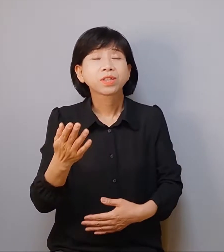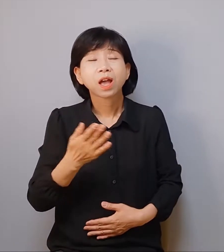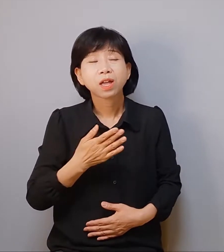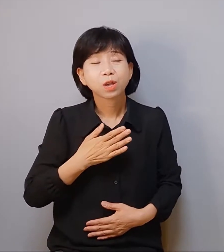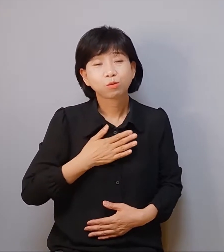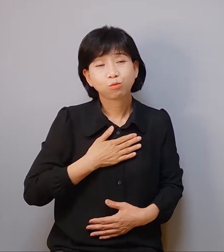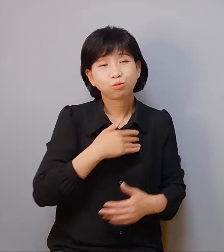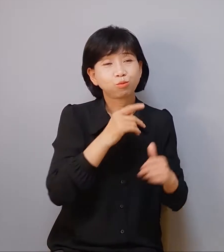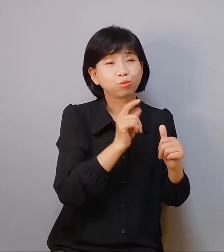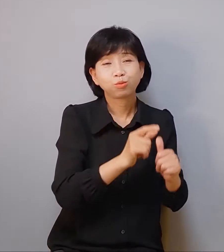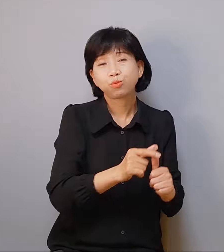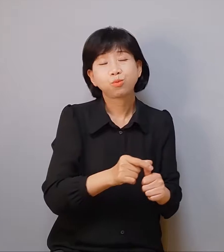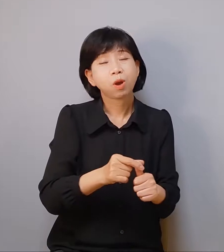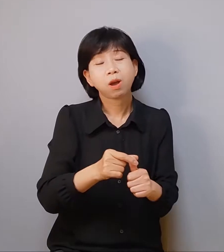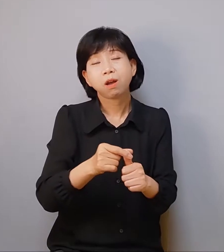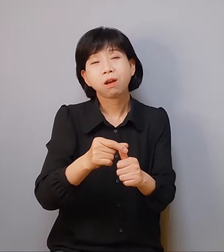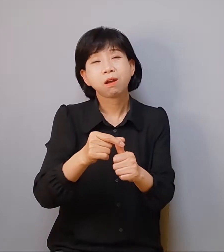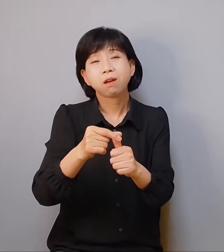나의